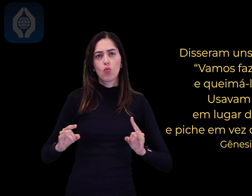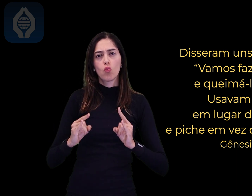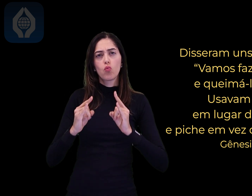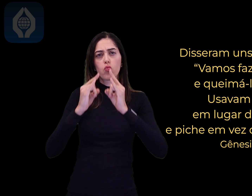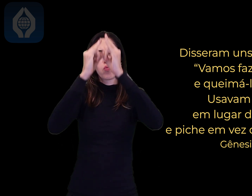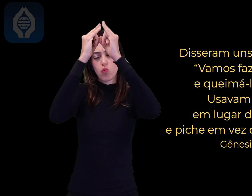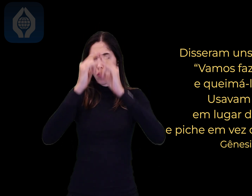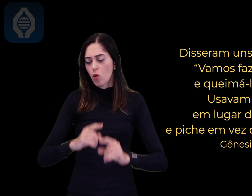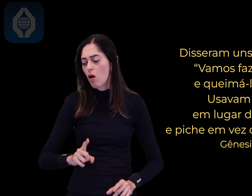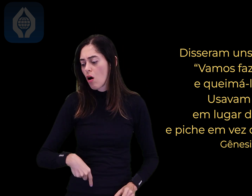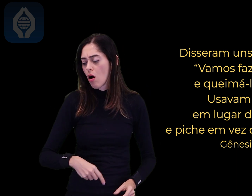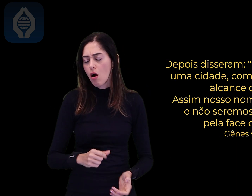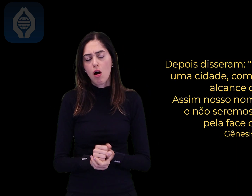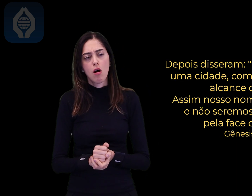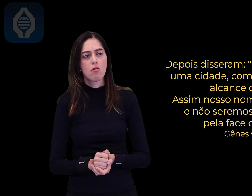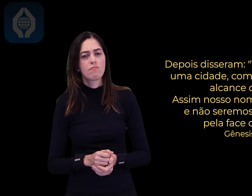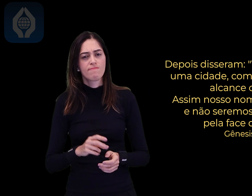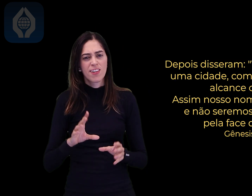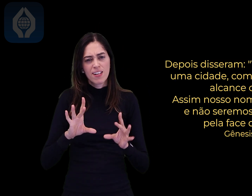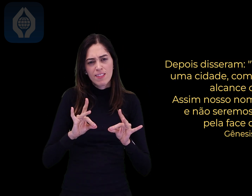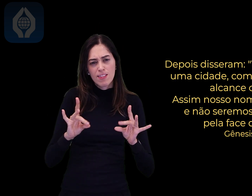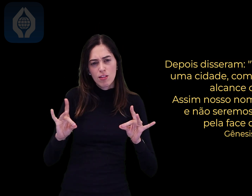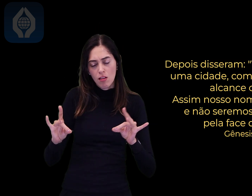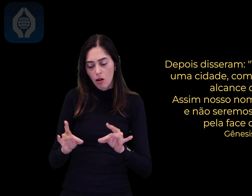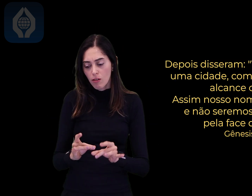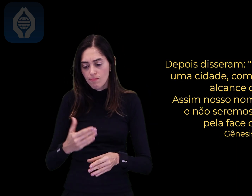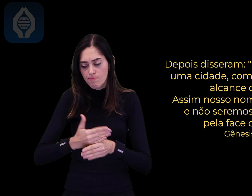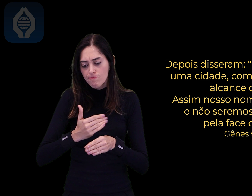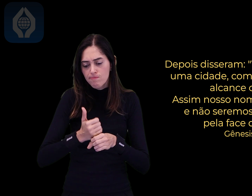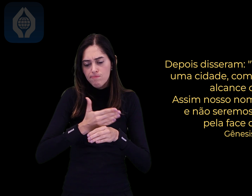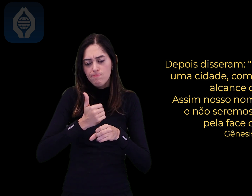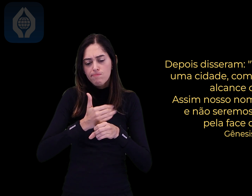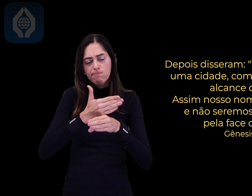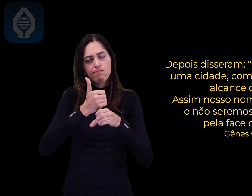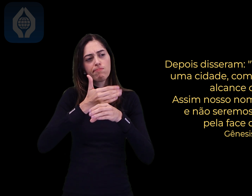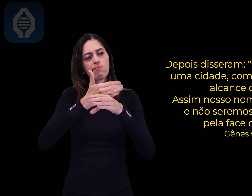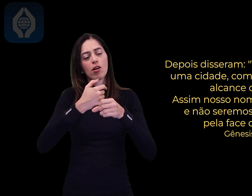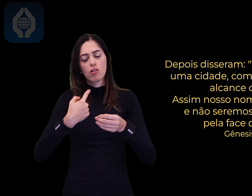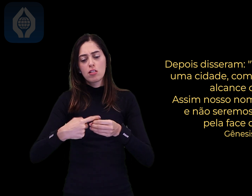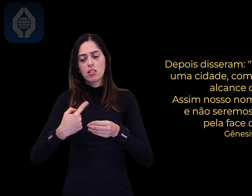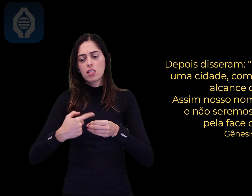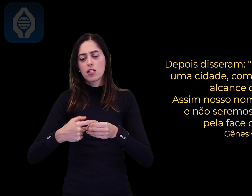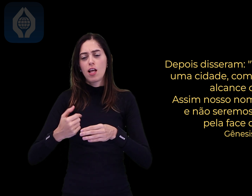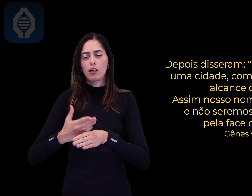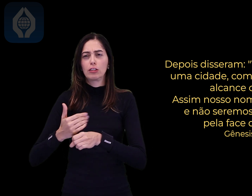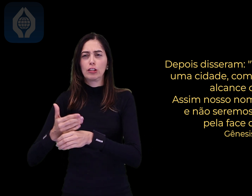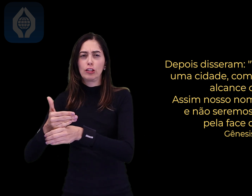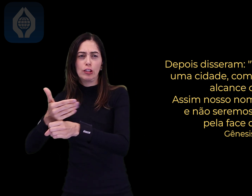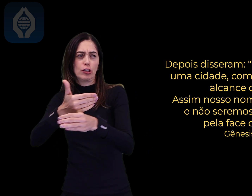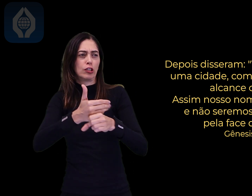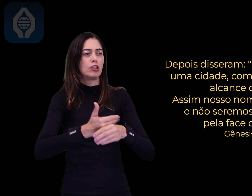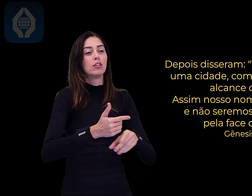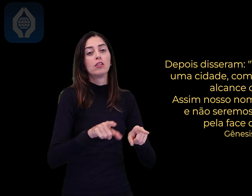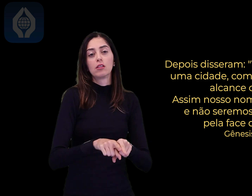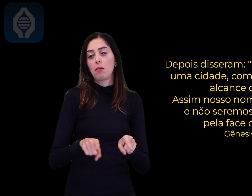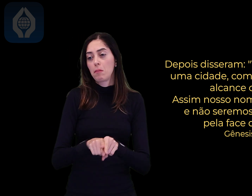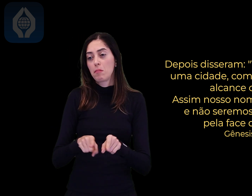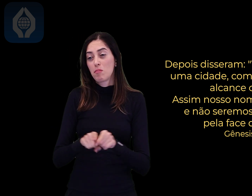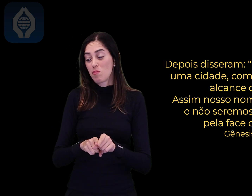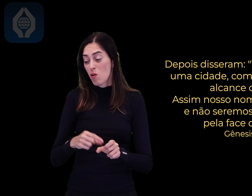vez de argamassa. Depois disseram: vamos construir uma cidade com uma torre que alcance os céus. Assim nosso nome